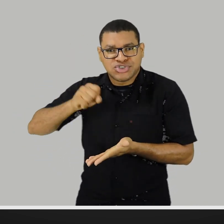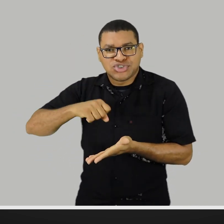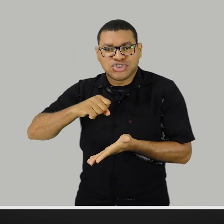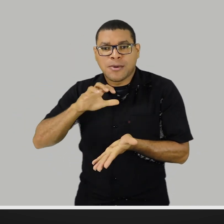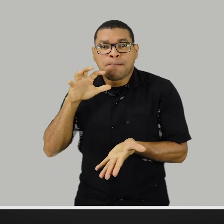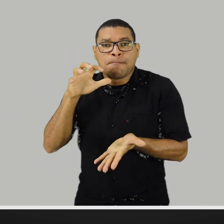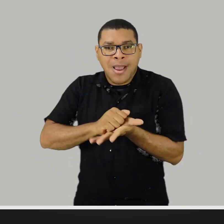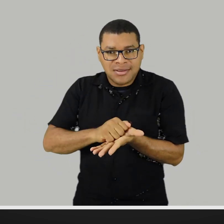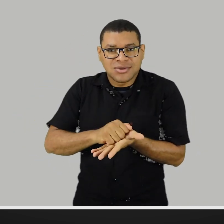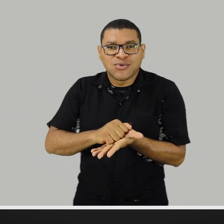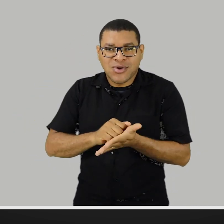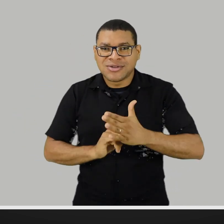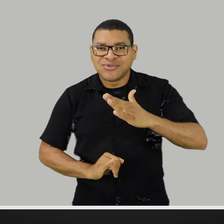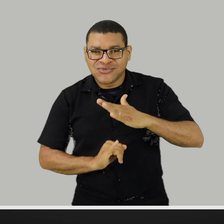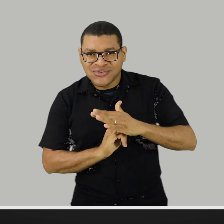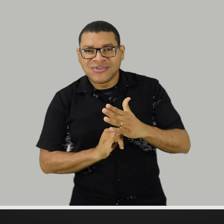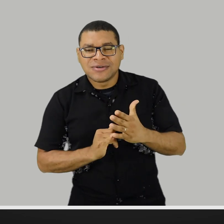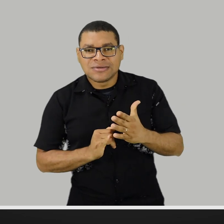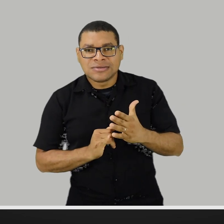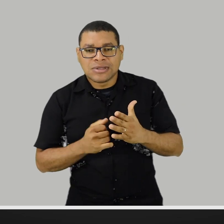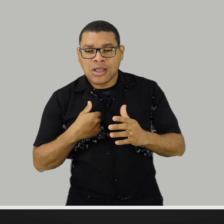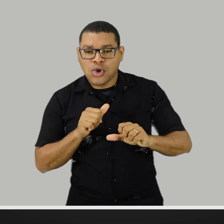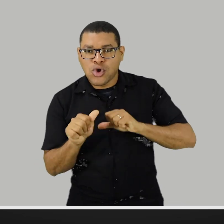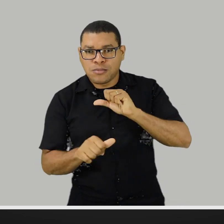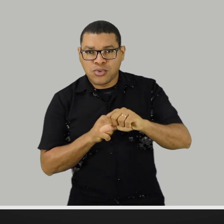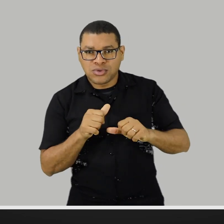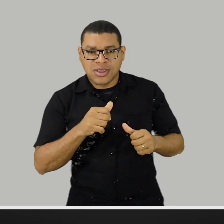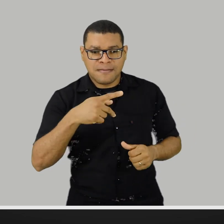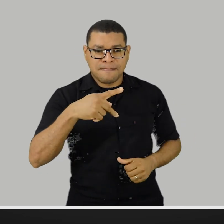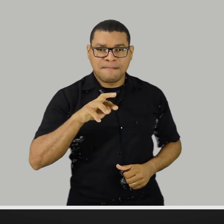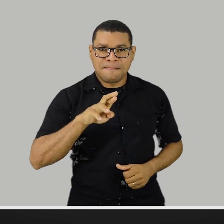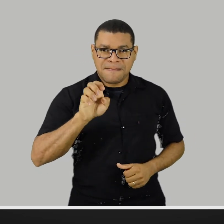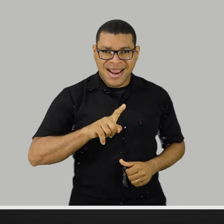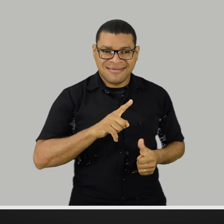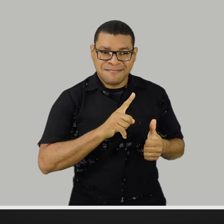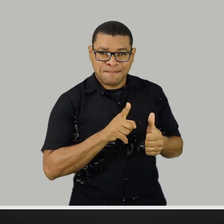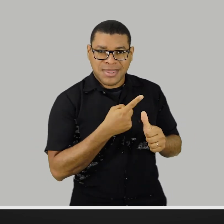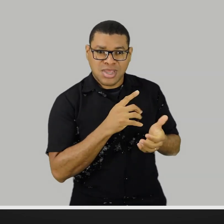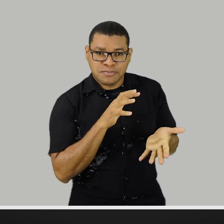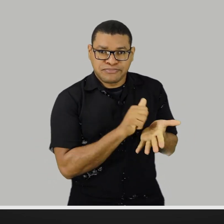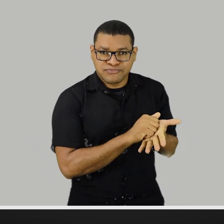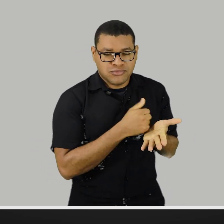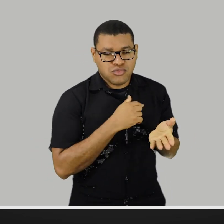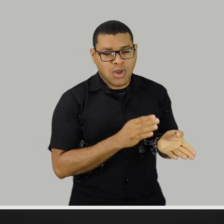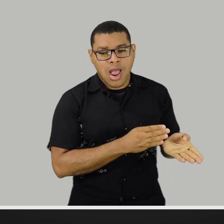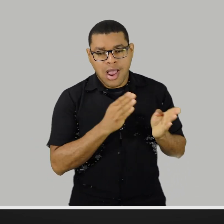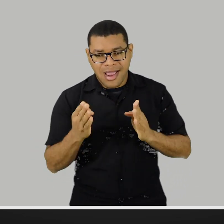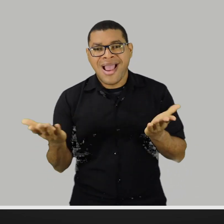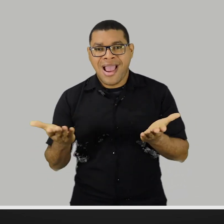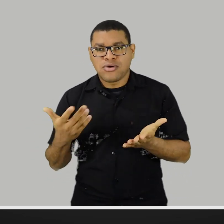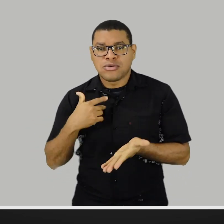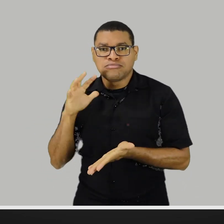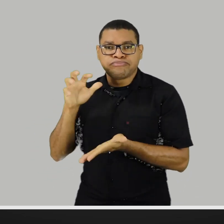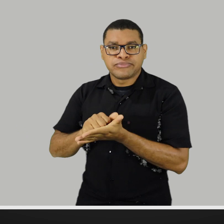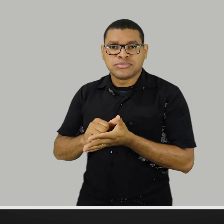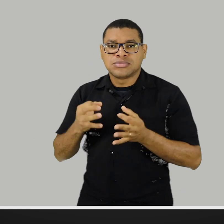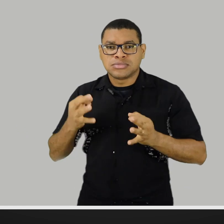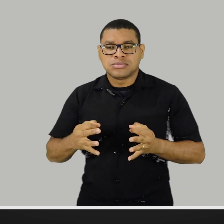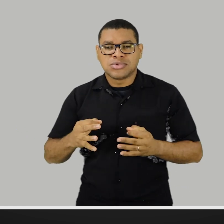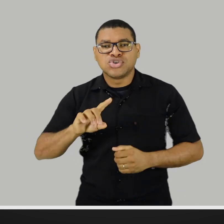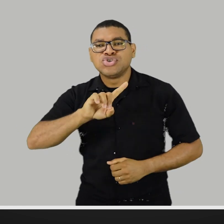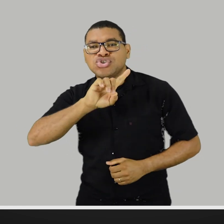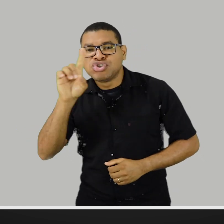efetivação da sua matrícula institucional mudando a sua condição de pré-matriculado para matriculado as